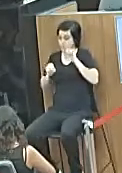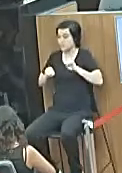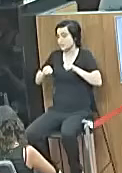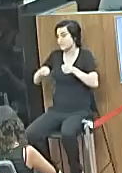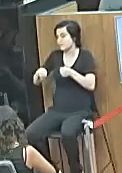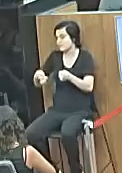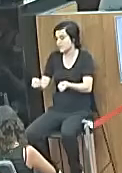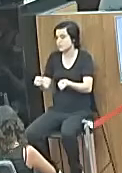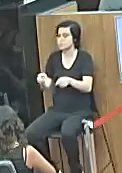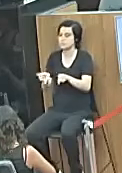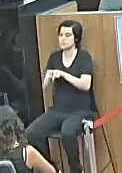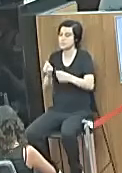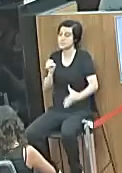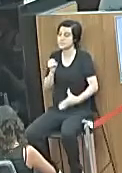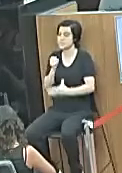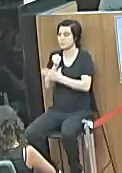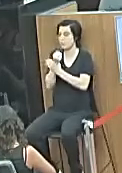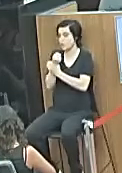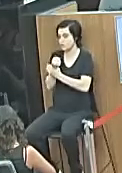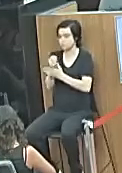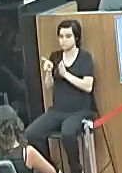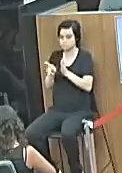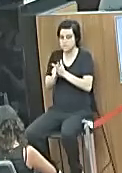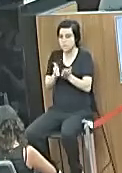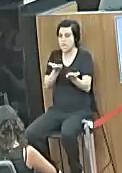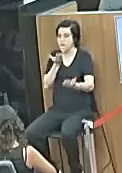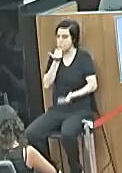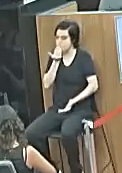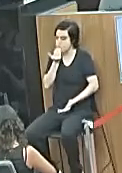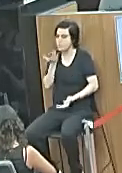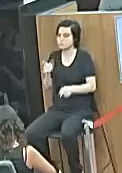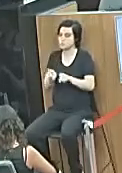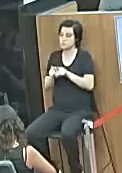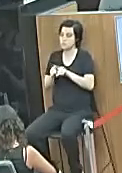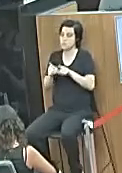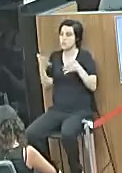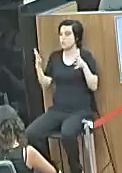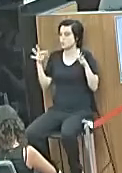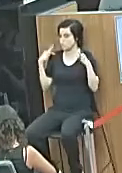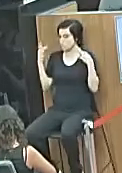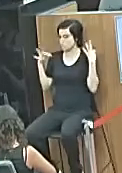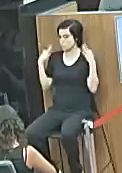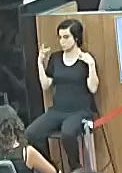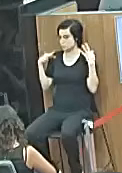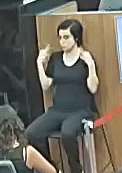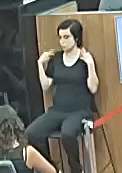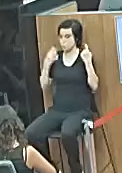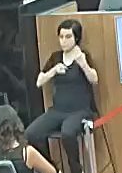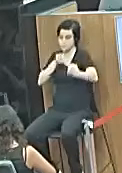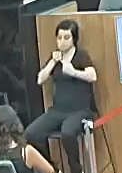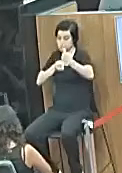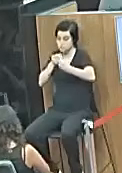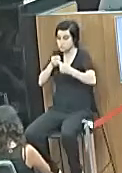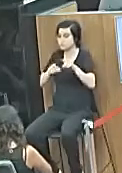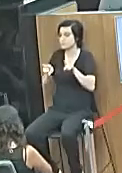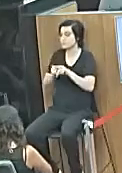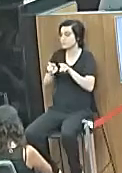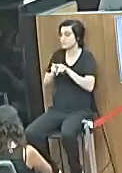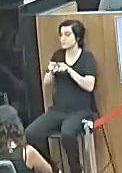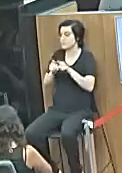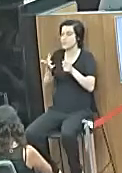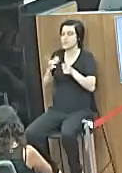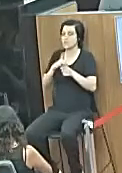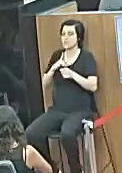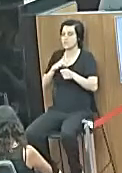44 segurança de alimentos 0 50 turísmo competitivo 0 56 por um momento de